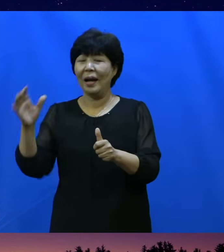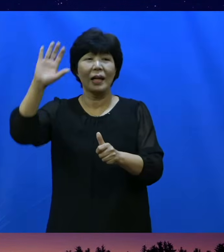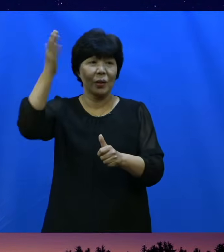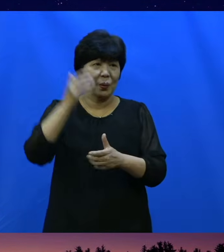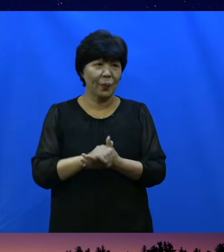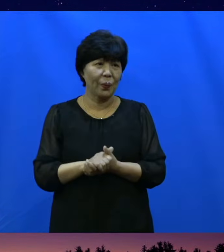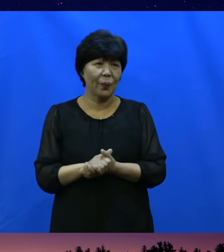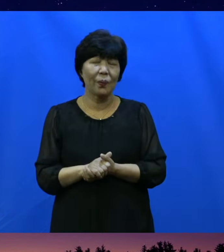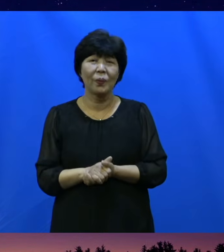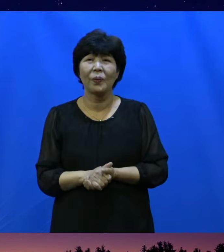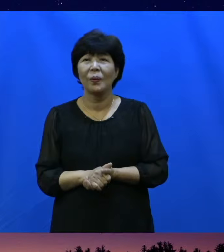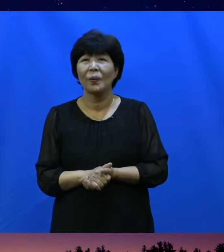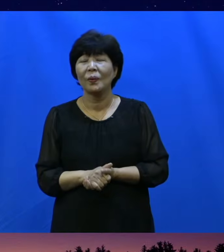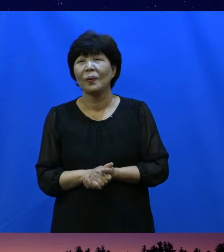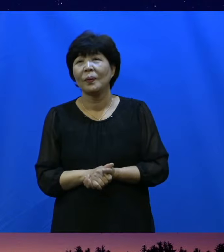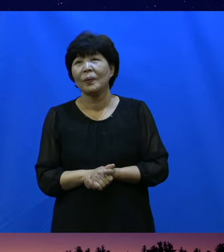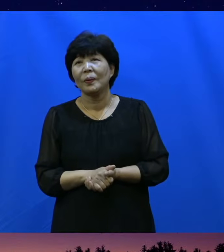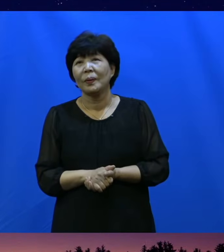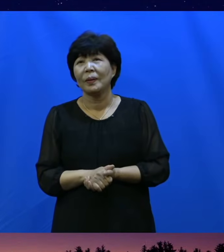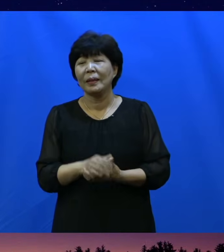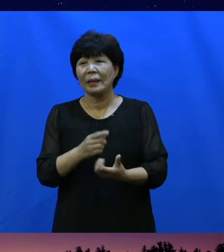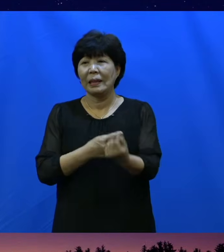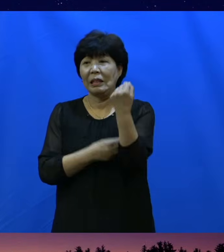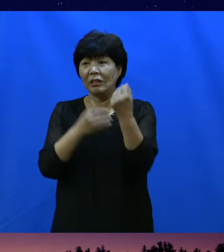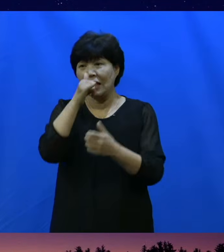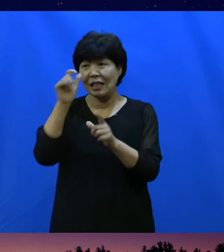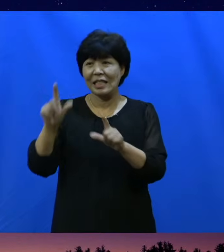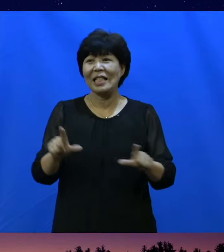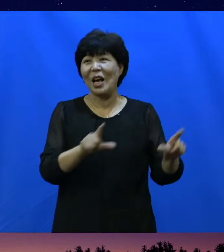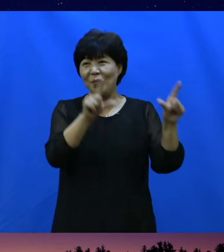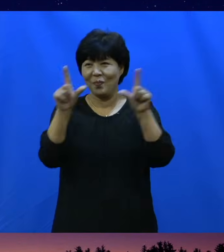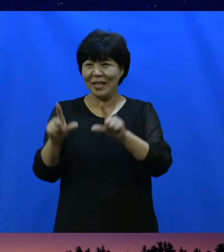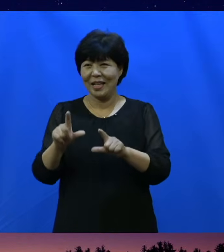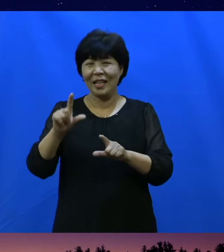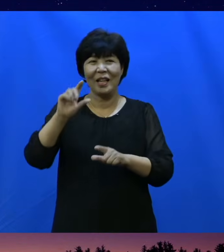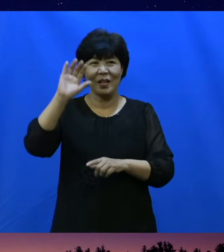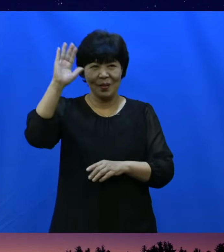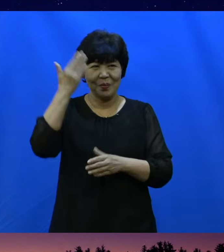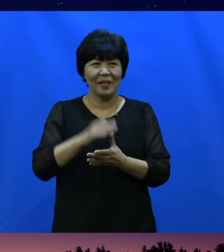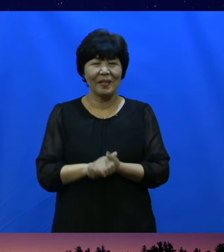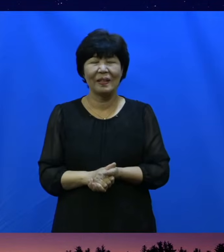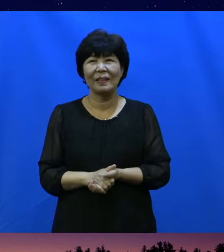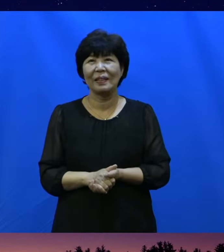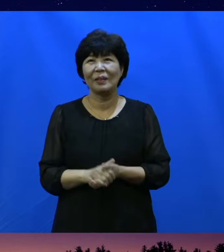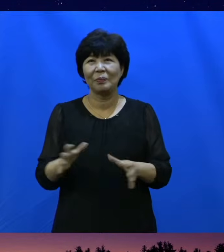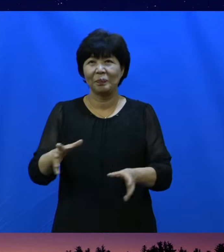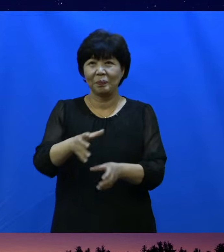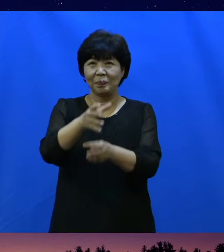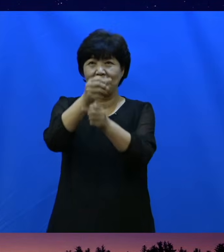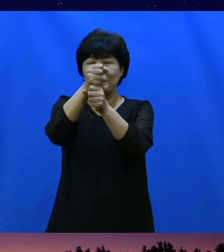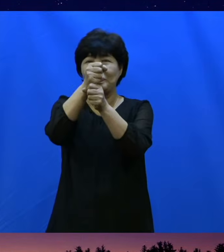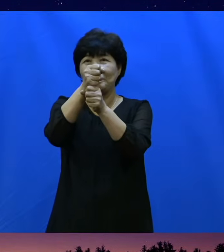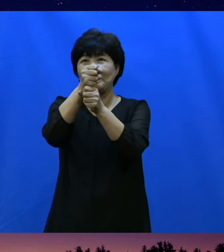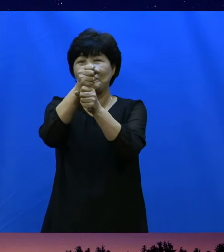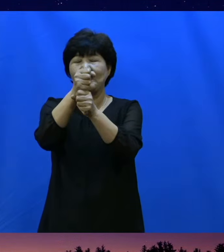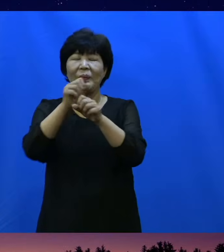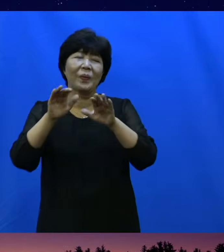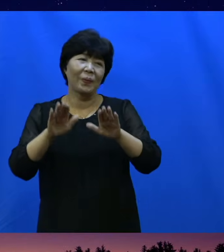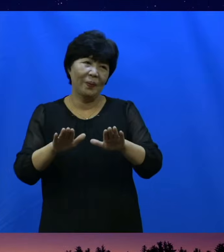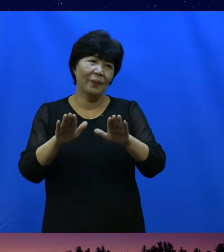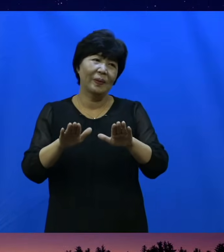삶을 살게 되는 줄로 믿습니다. 자, 이제 마무리 짓겠습니다. 여러분,